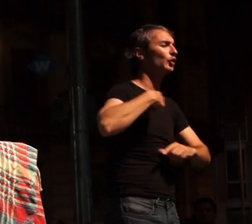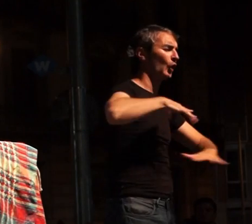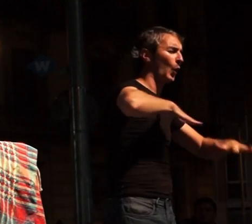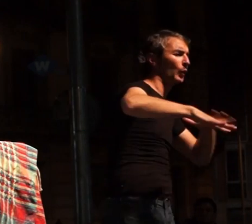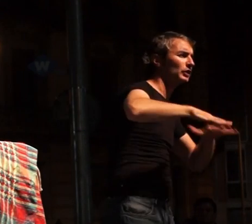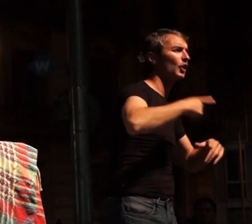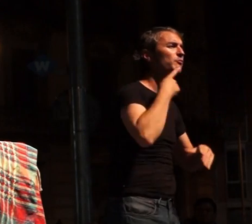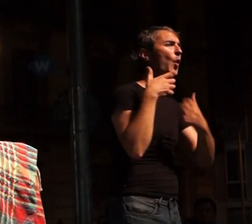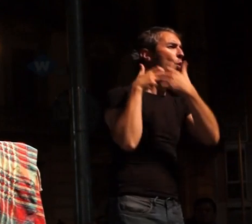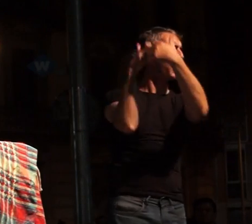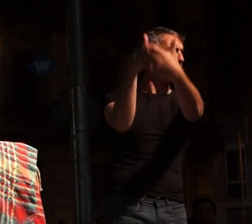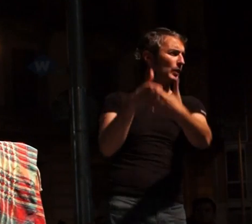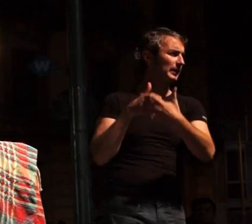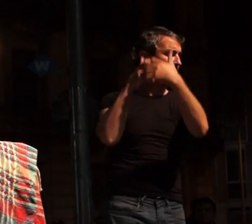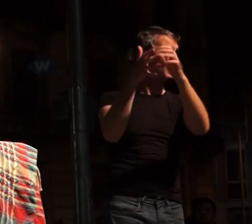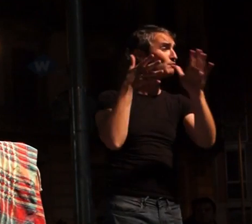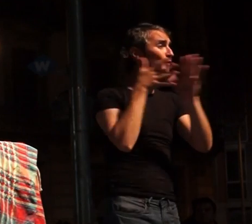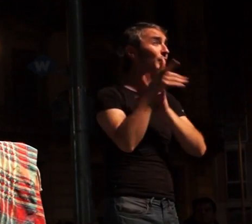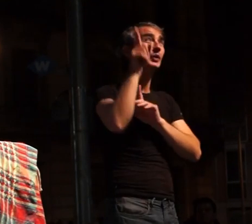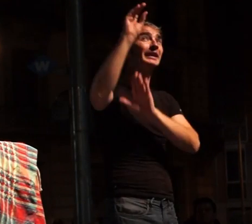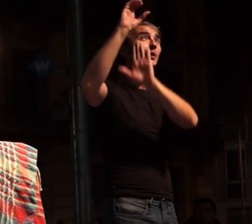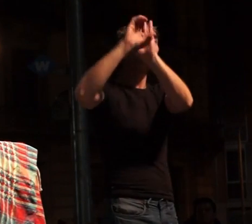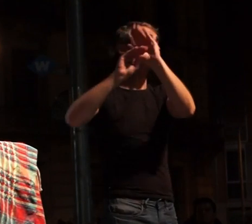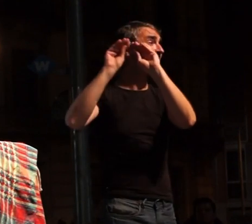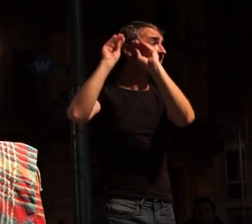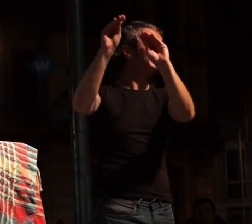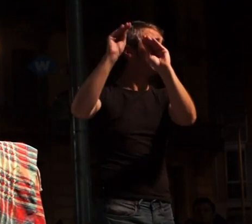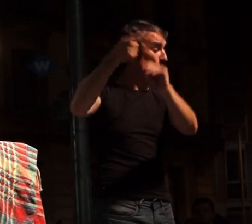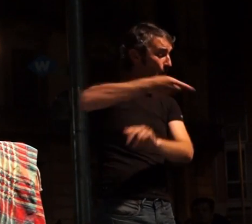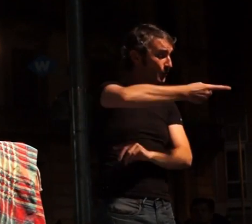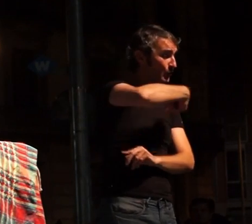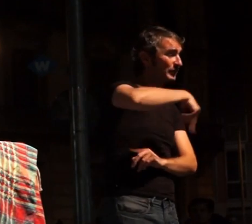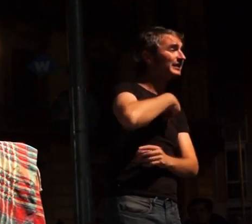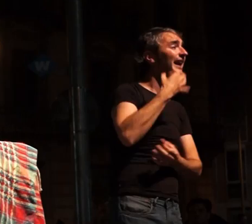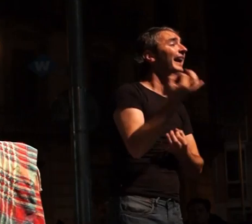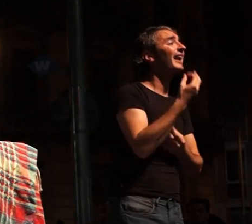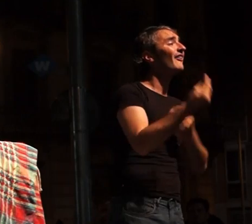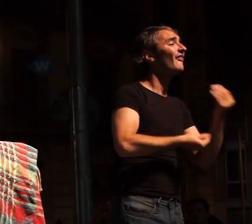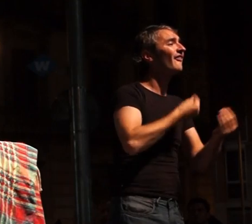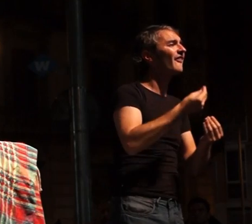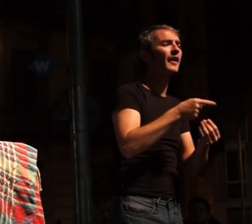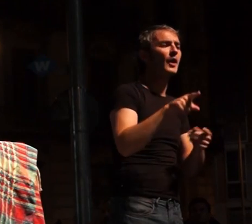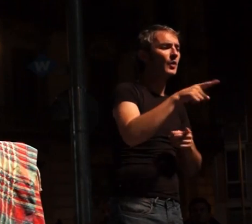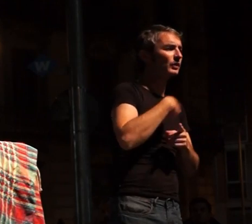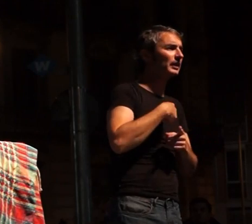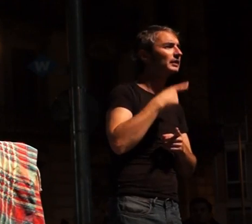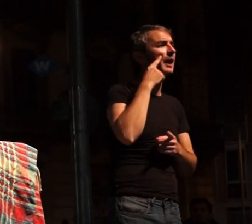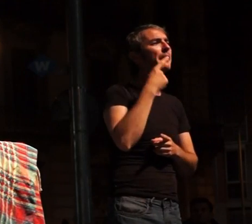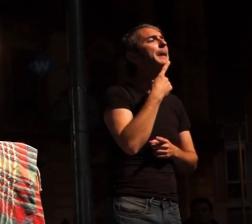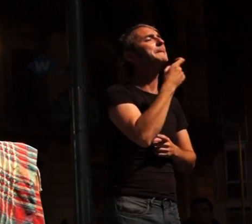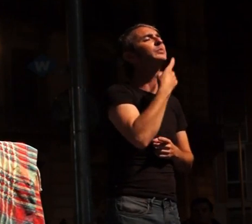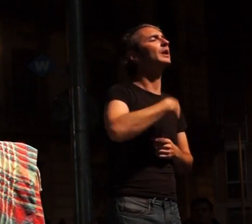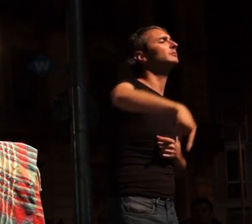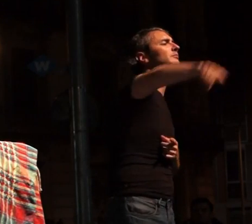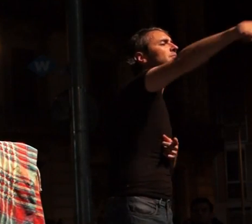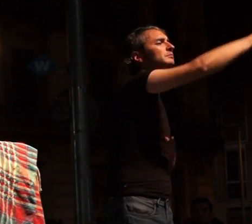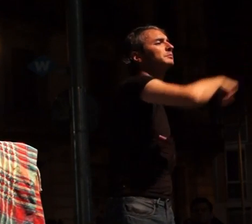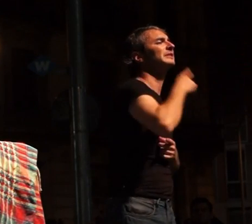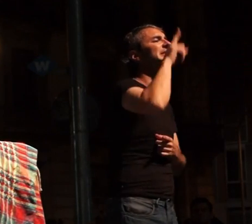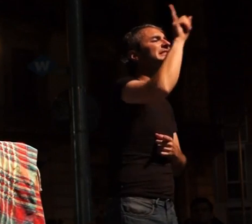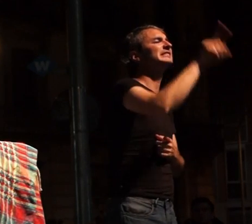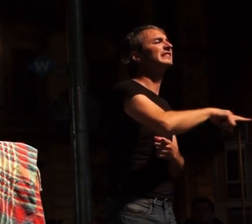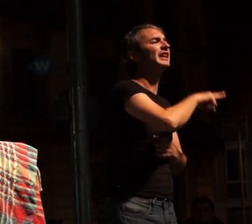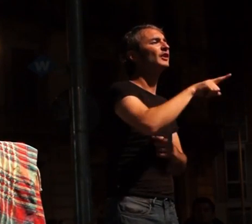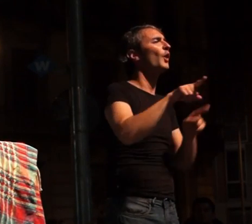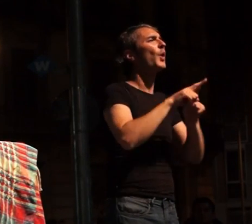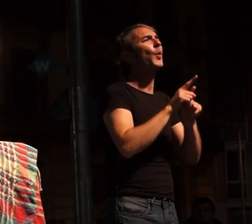lluita. Porque contra la seva constitución, nosotros hi oposem la sobirania del pueblo catalán, de Salses a